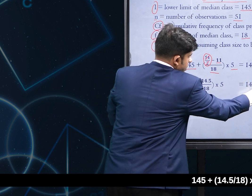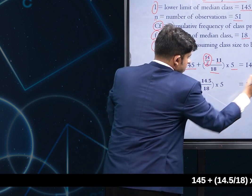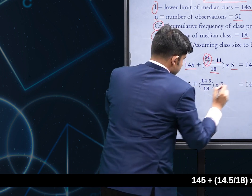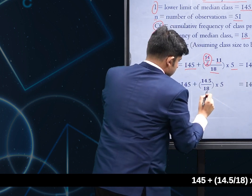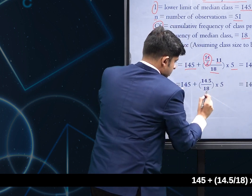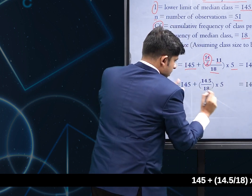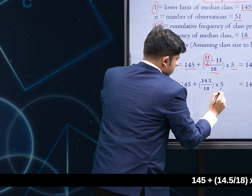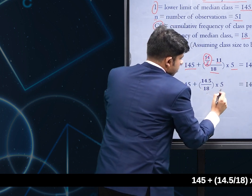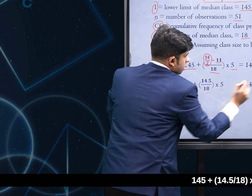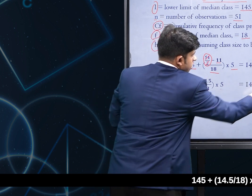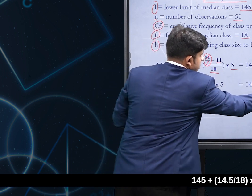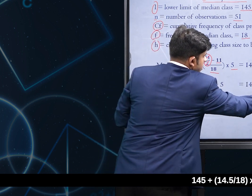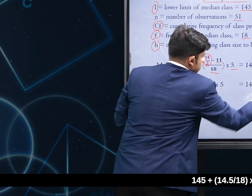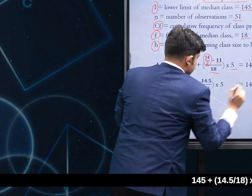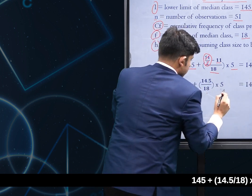145 ప్లస్